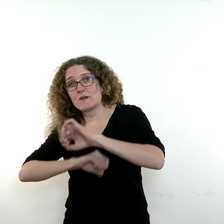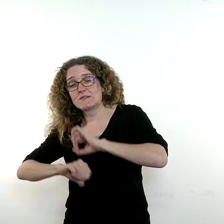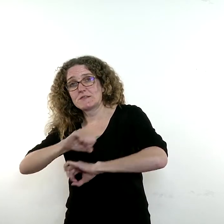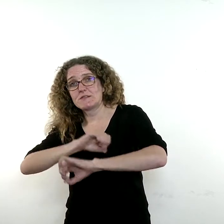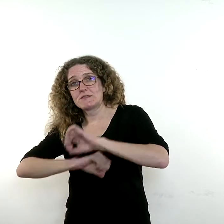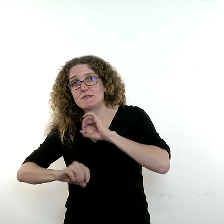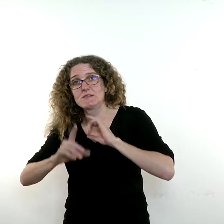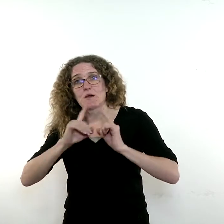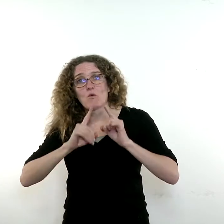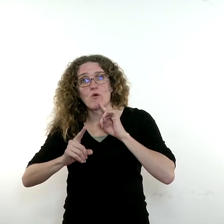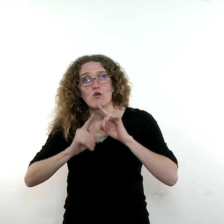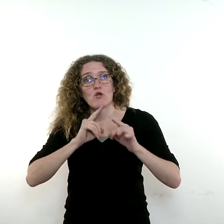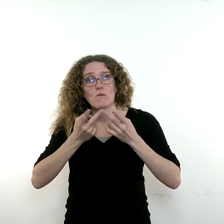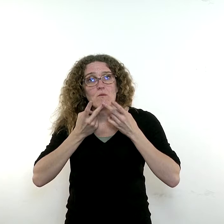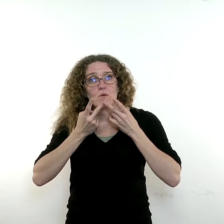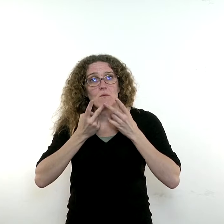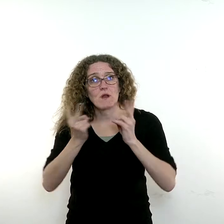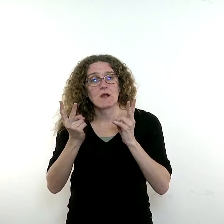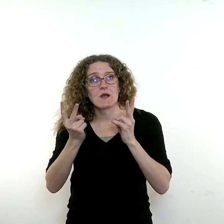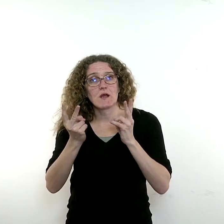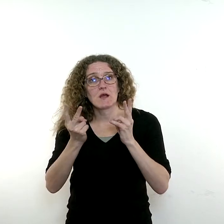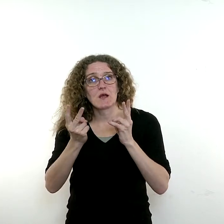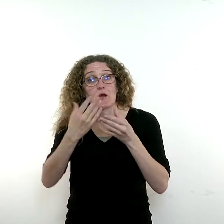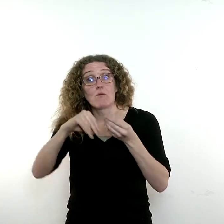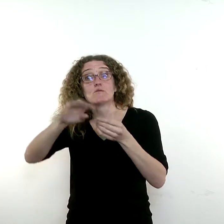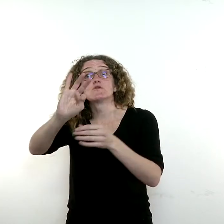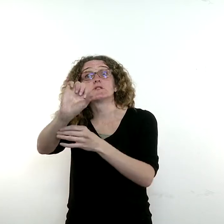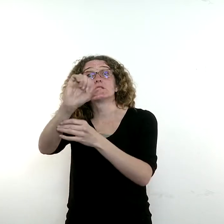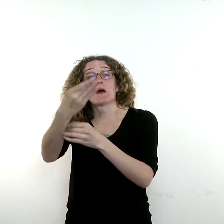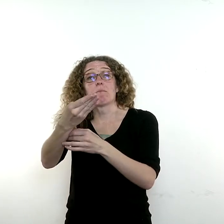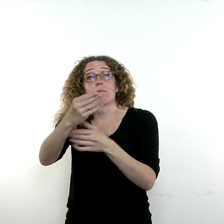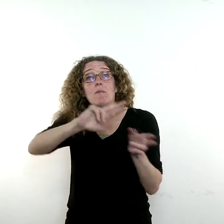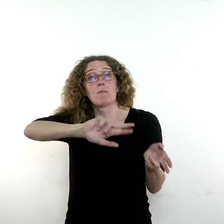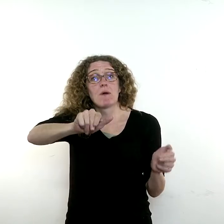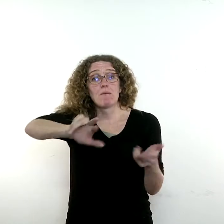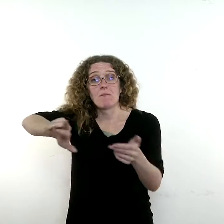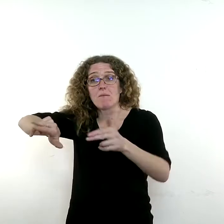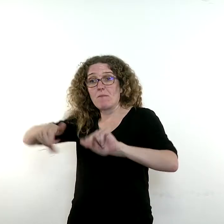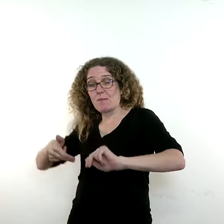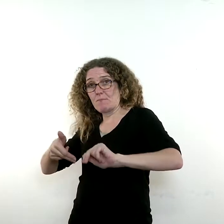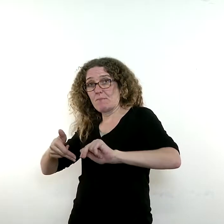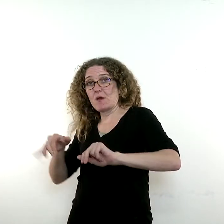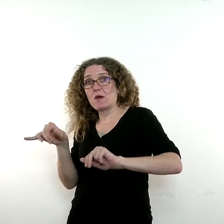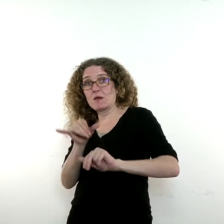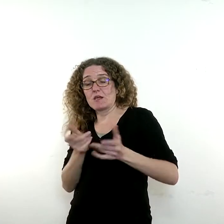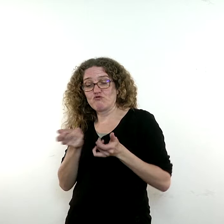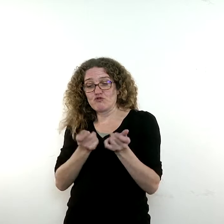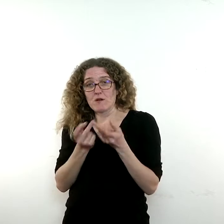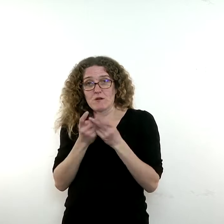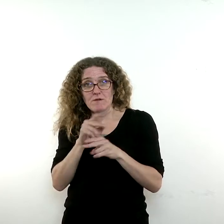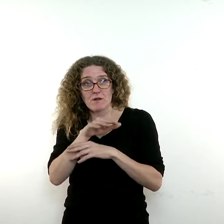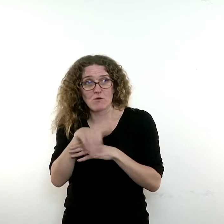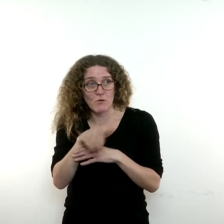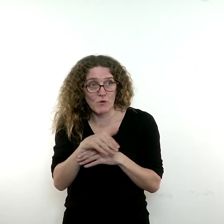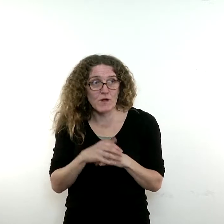la métropole et les transportables ayant pour coordinateur la ville de Montpellier. C'est la convention de